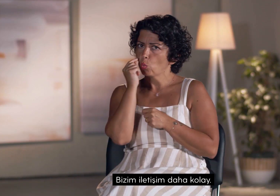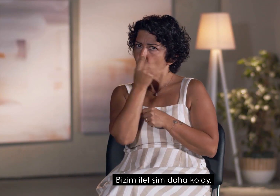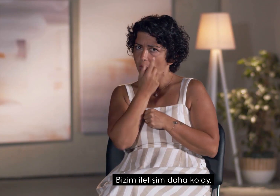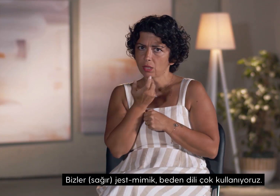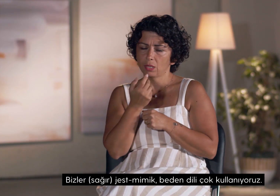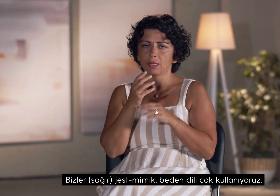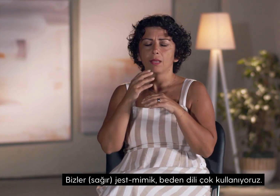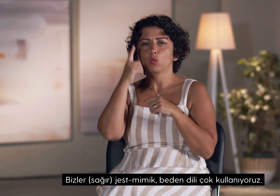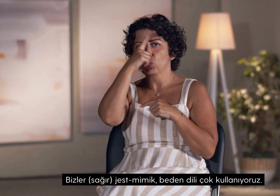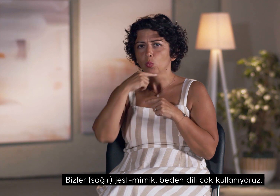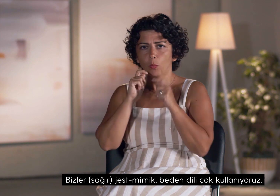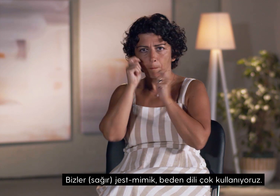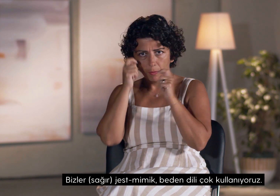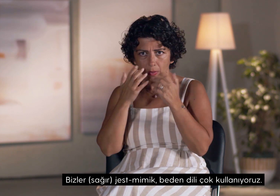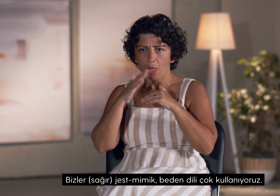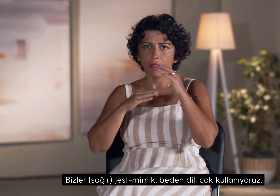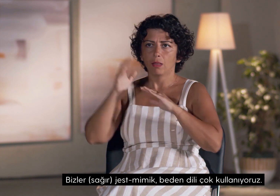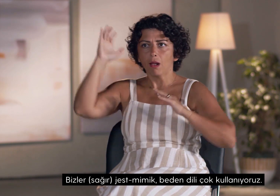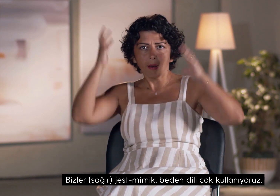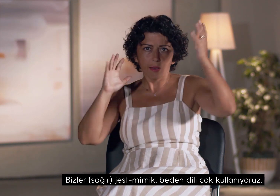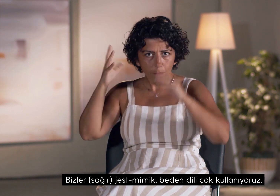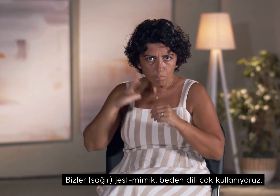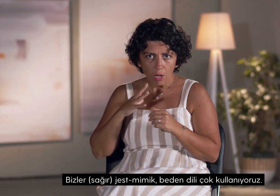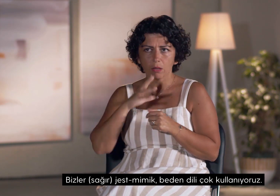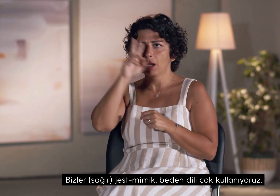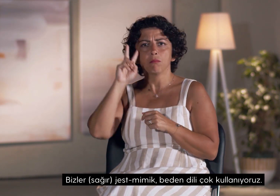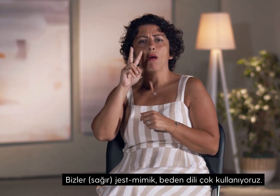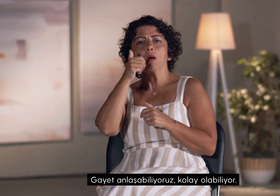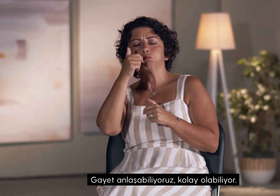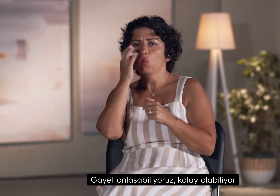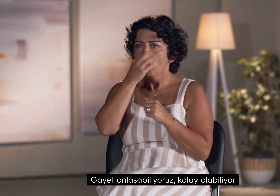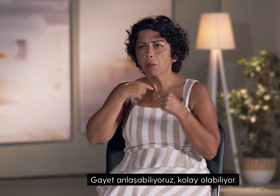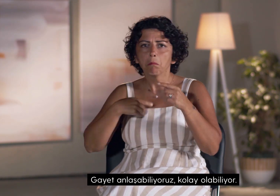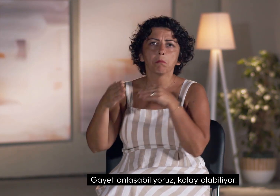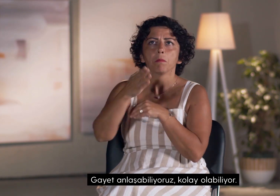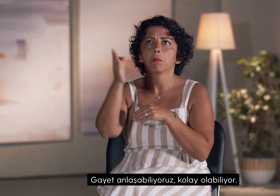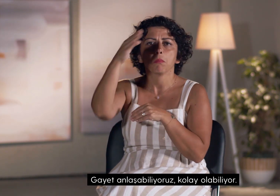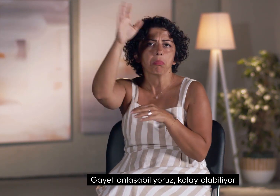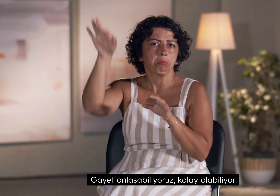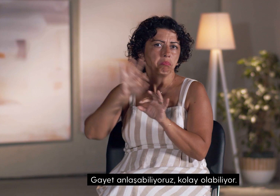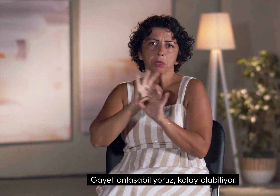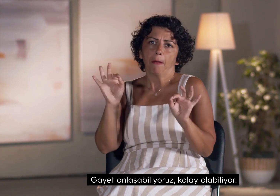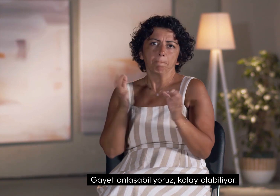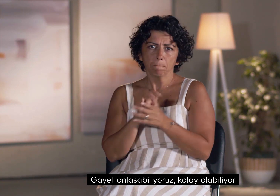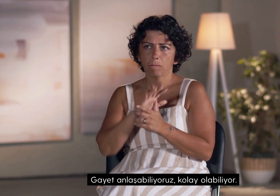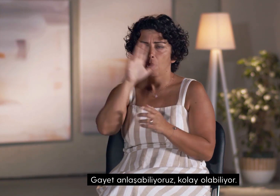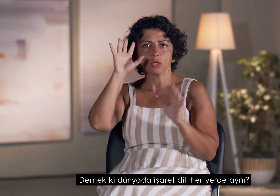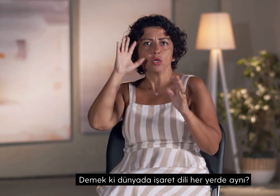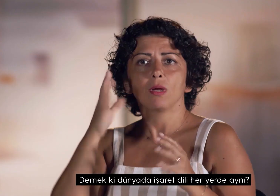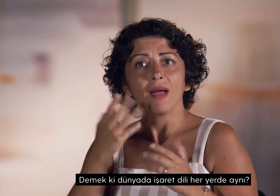kolay. Bizler sağır, jest, mimik, beden dili çok kullanıyoruz. Gayet anlaşabiliyoruz, kolay olabiliyor. Demek ki